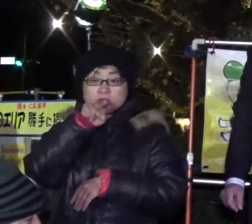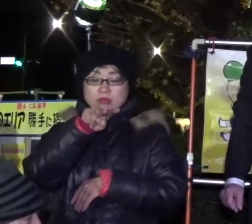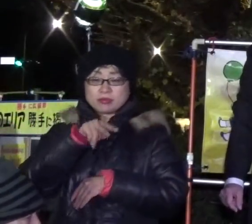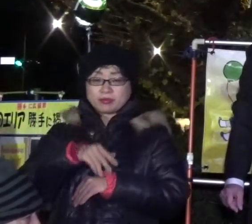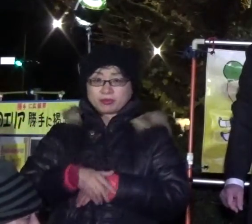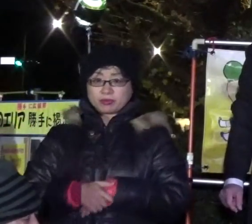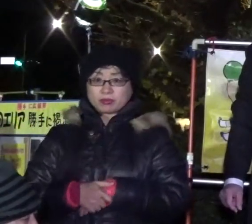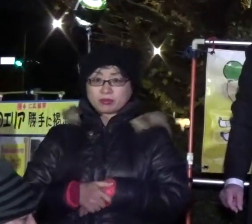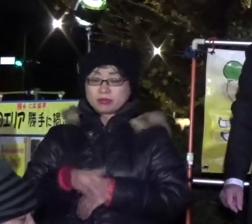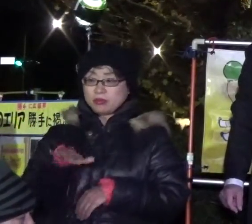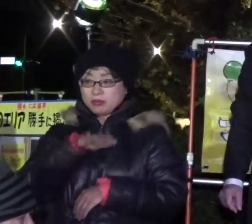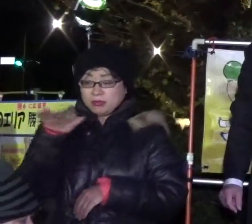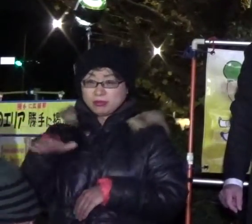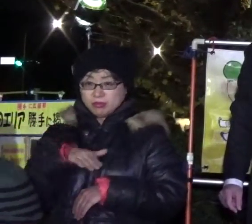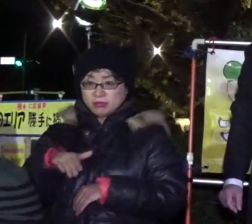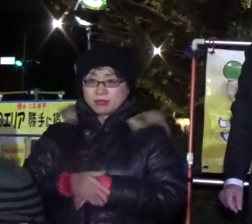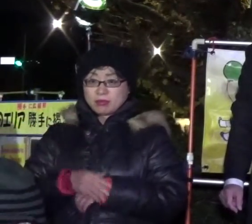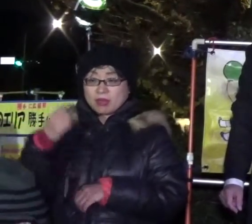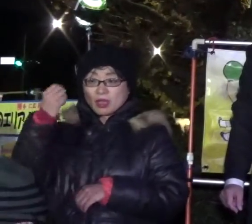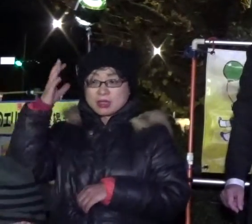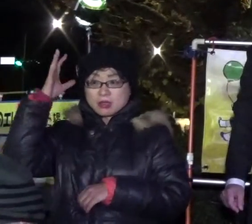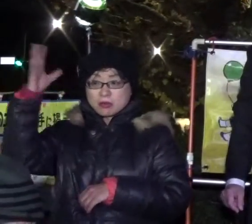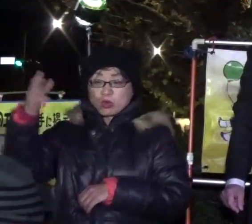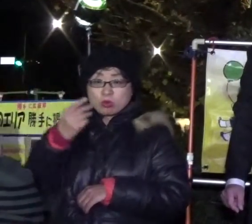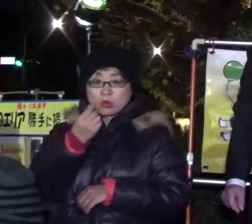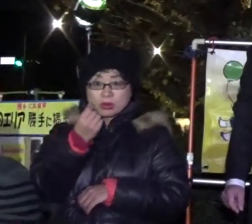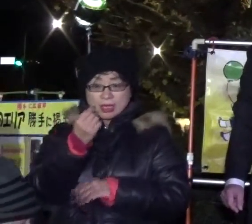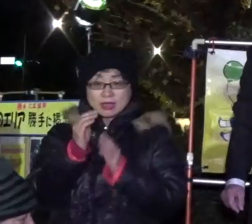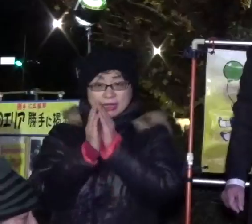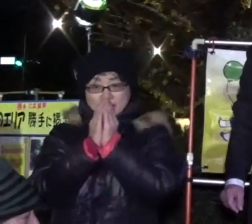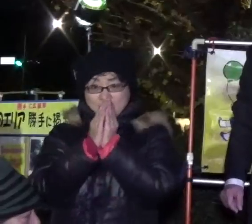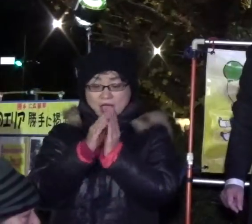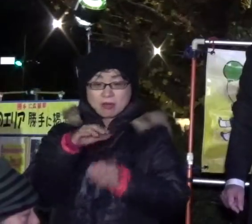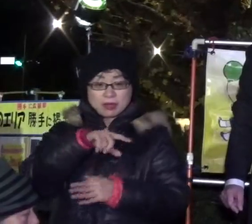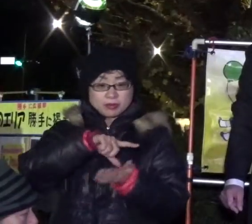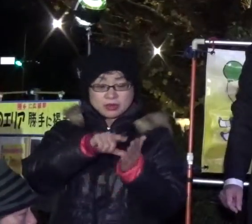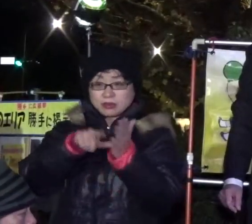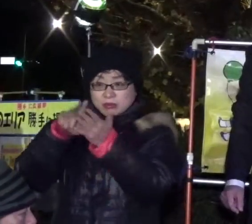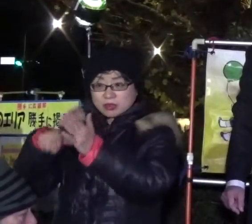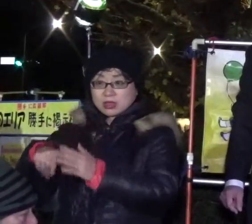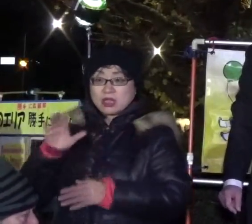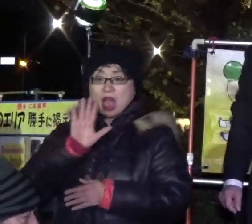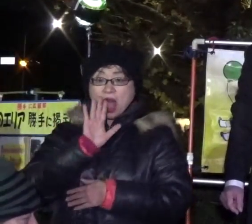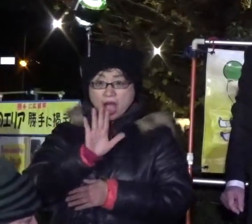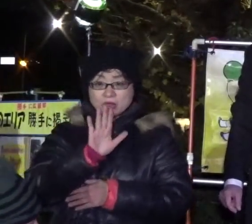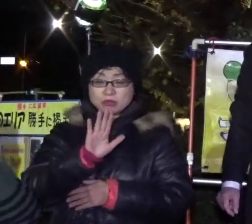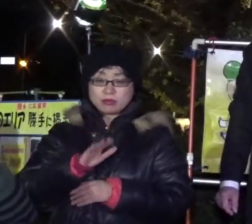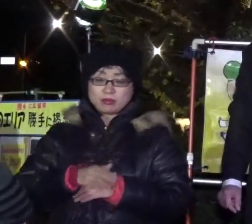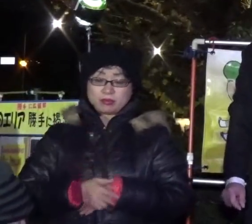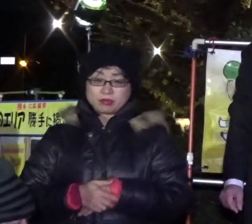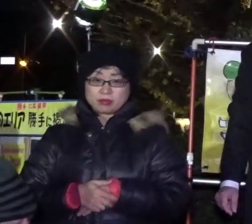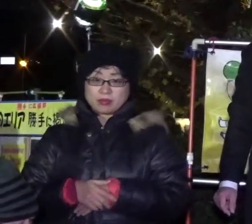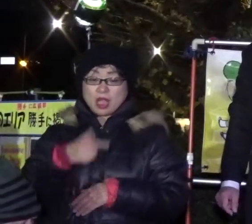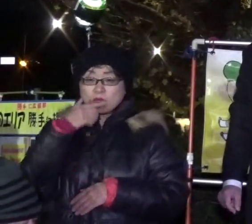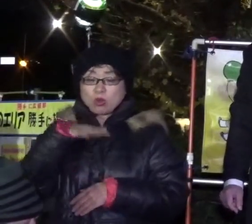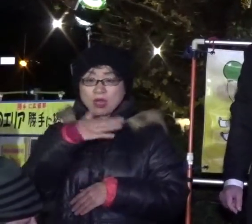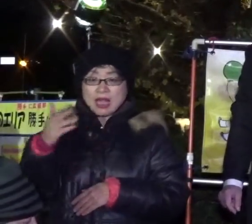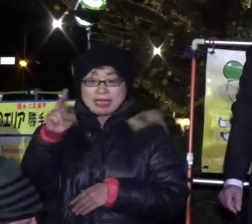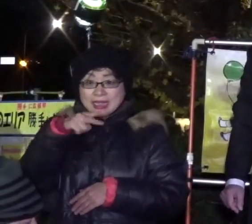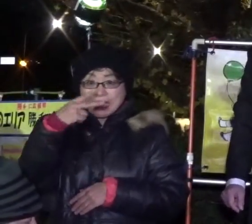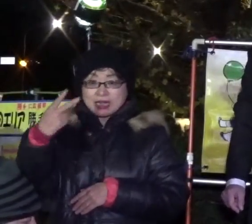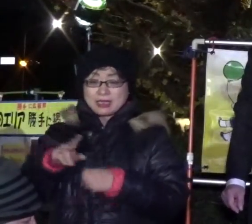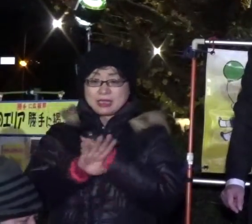。皆さんも希望の種は各地に広がっているのではないでしょうか。東海第二原発